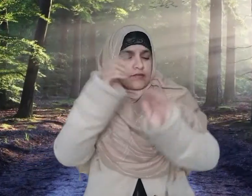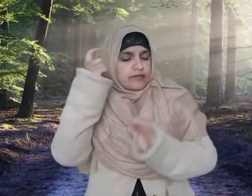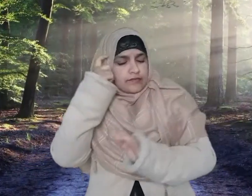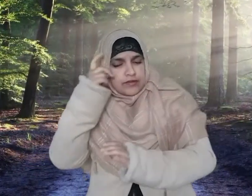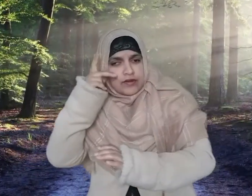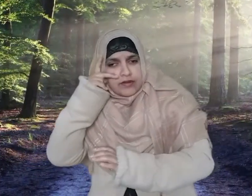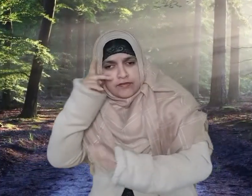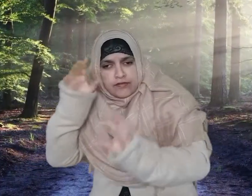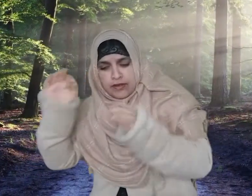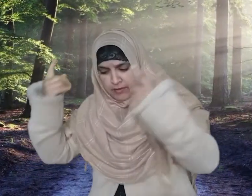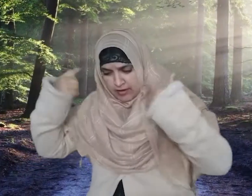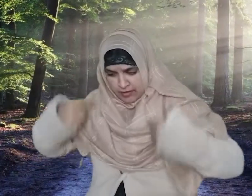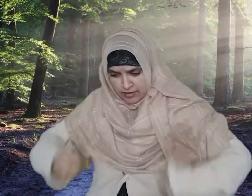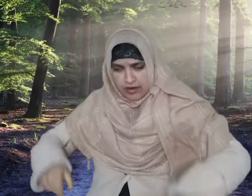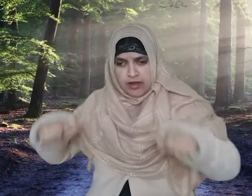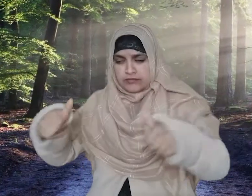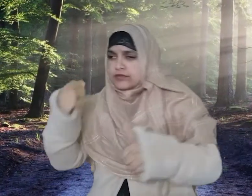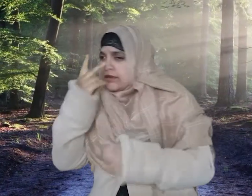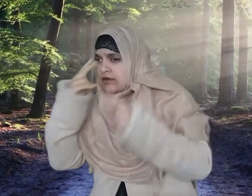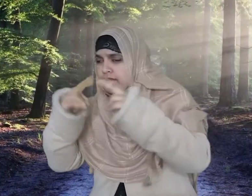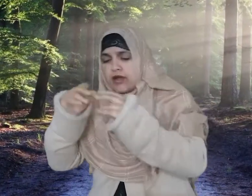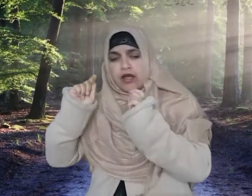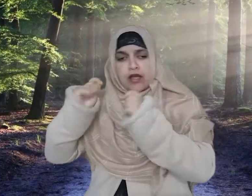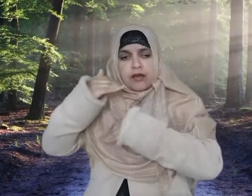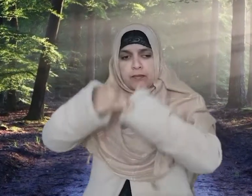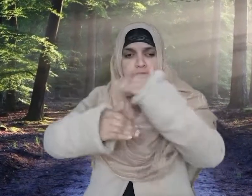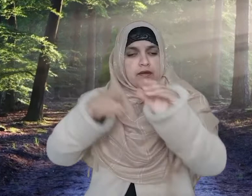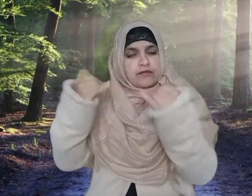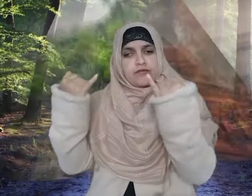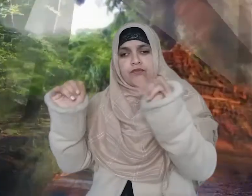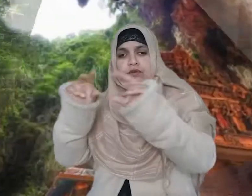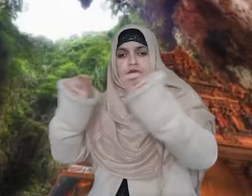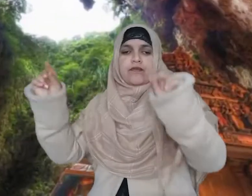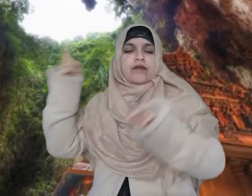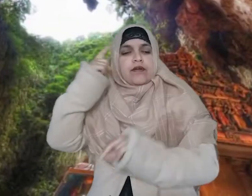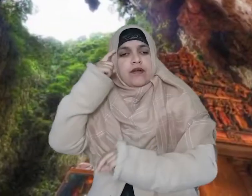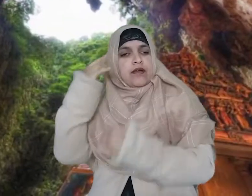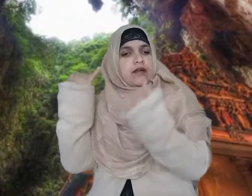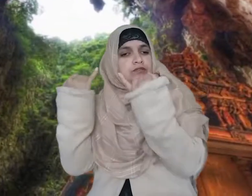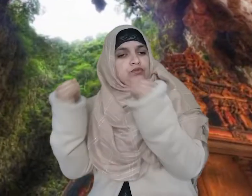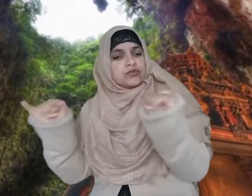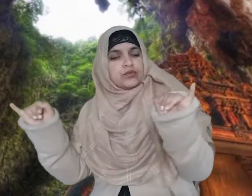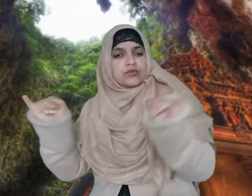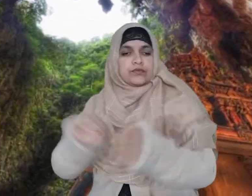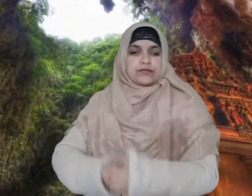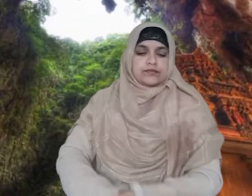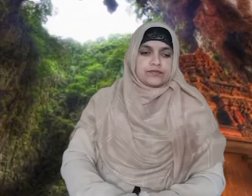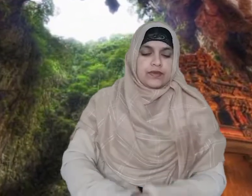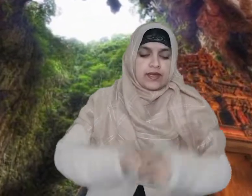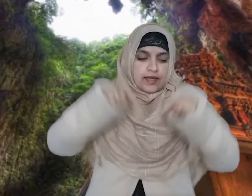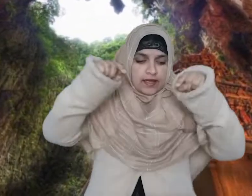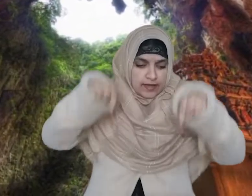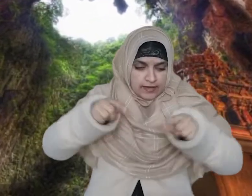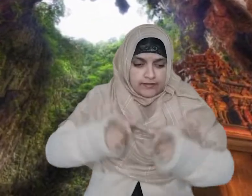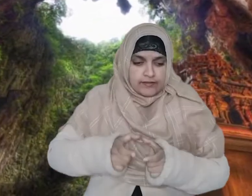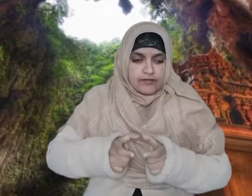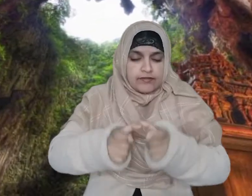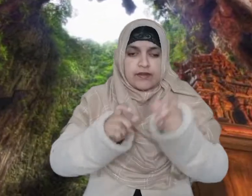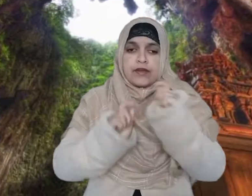رہا ہے۔ آج کی اس ویڈیو میں ہم بات کریں گے دنیا کے سب سے بڑے غار کے بارے میں، جو کہ ایک بہت بڑا عجوبہ ہے اور قدرت کا ایک